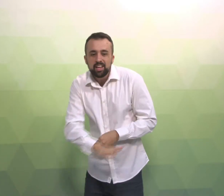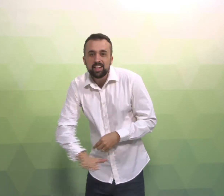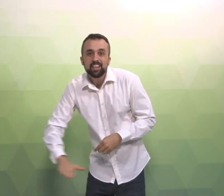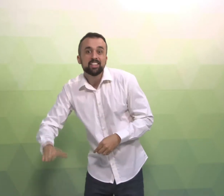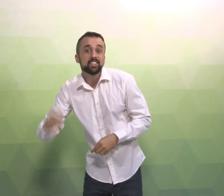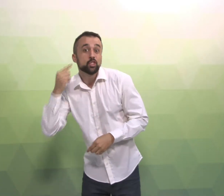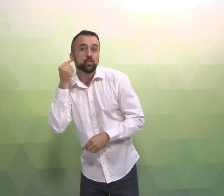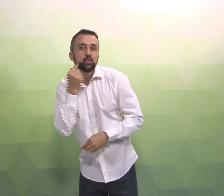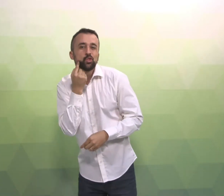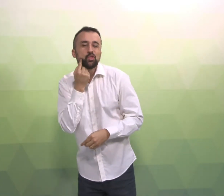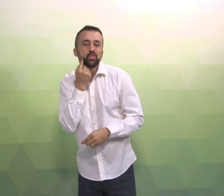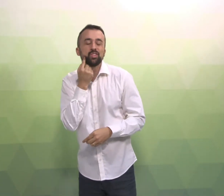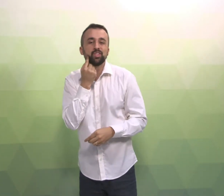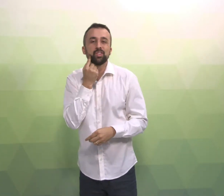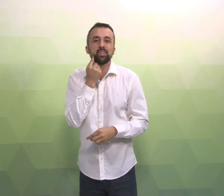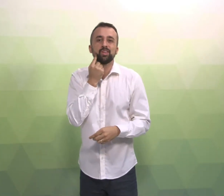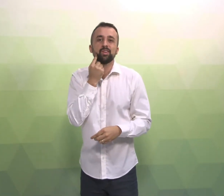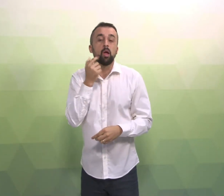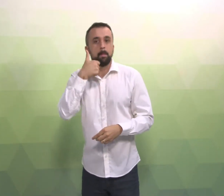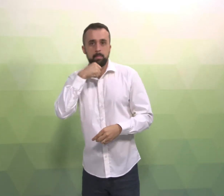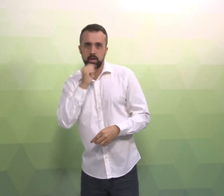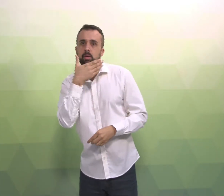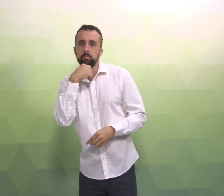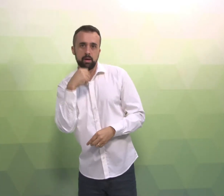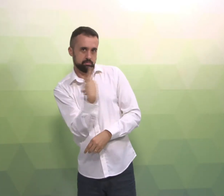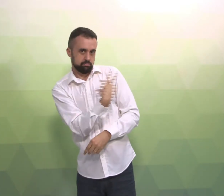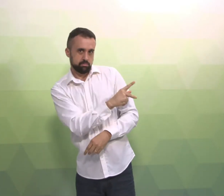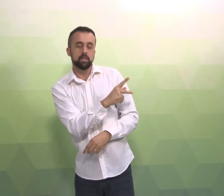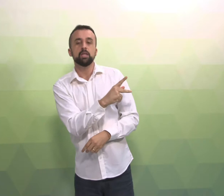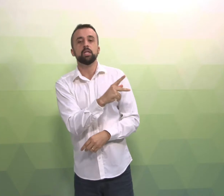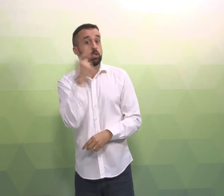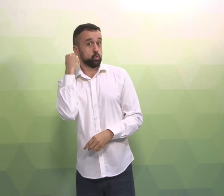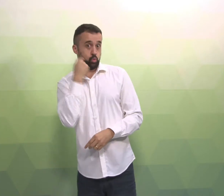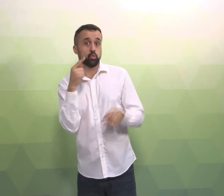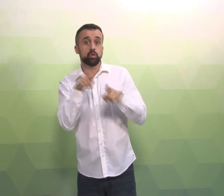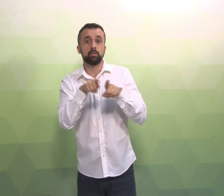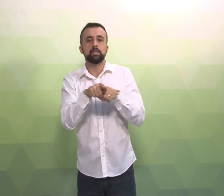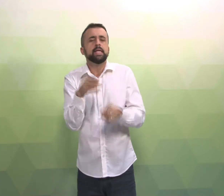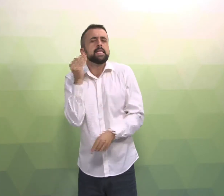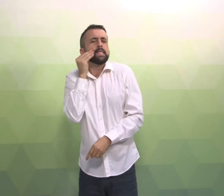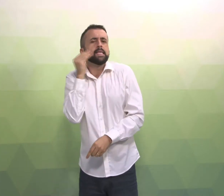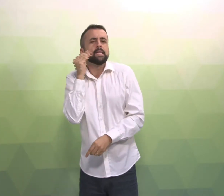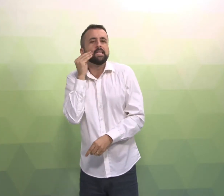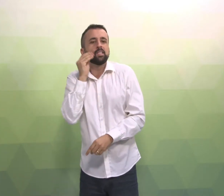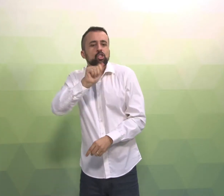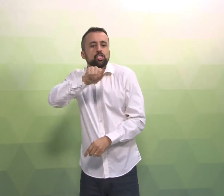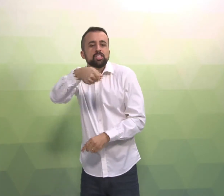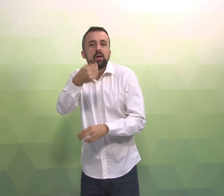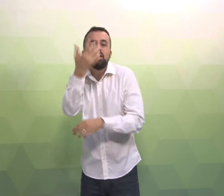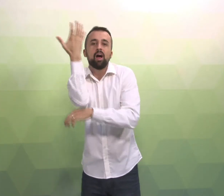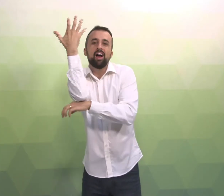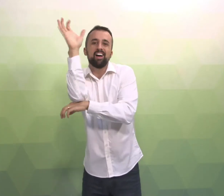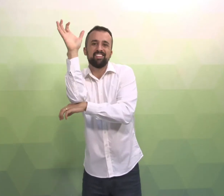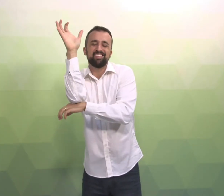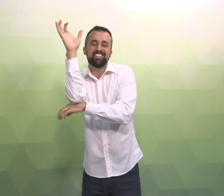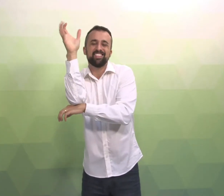Vejam a imagem da criancinha surda, filha de pais surdos, tentando fazer o sinal de árvore.